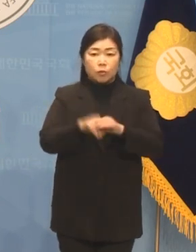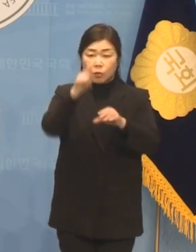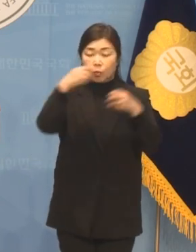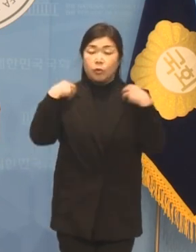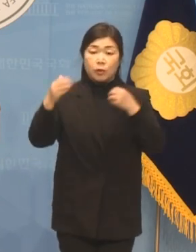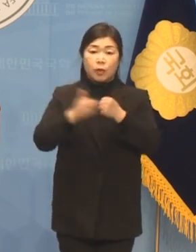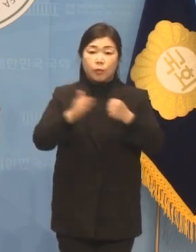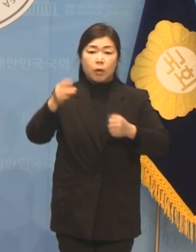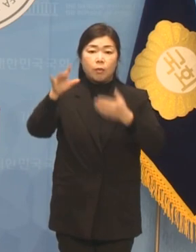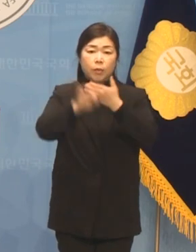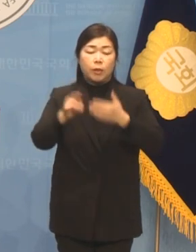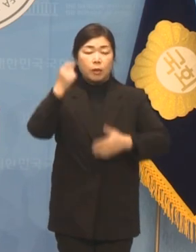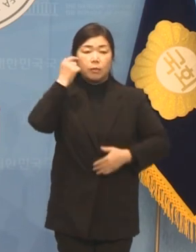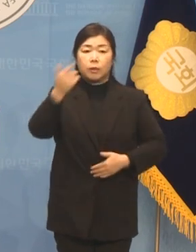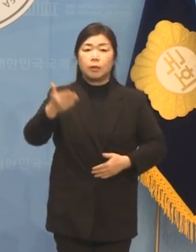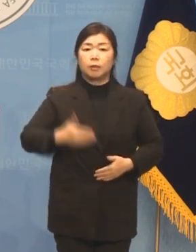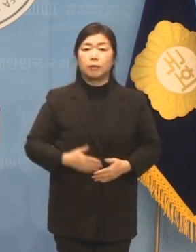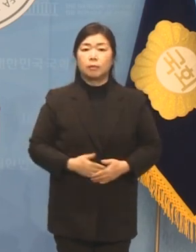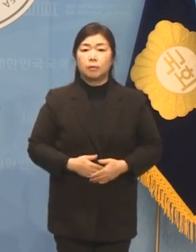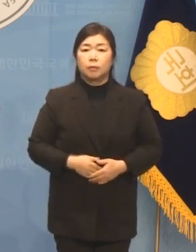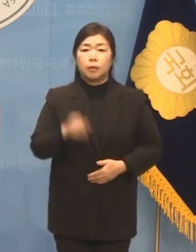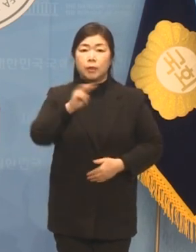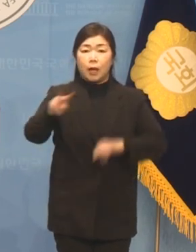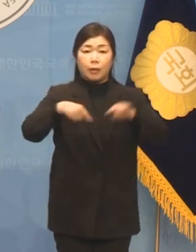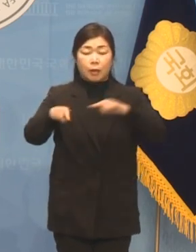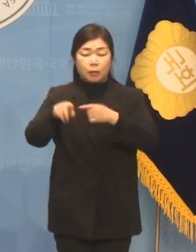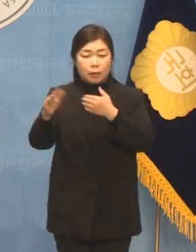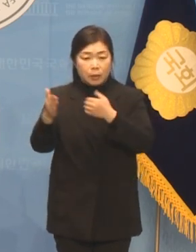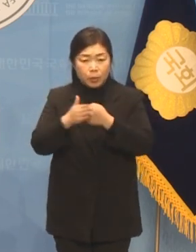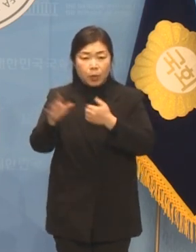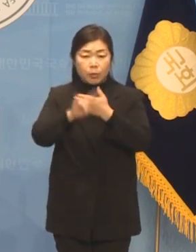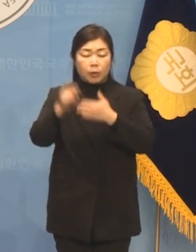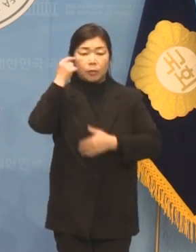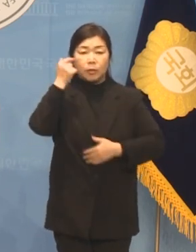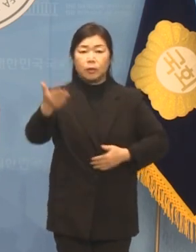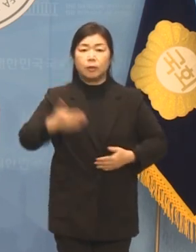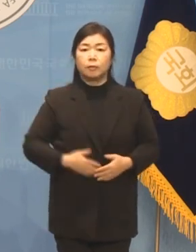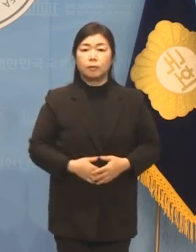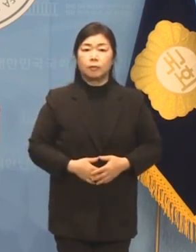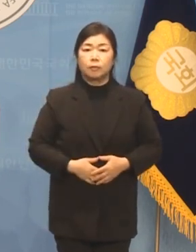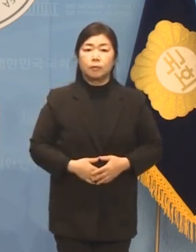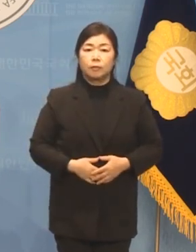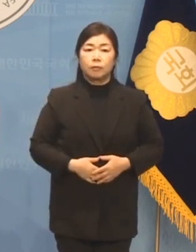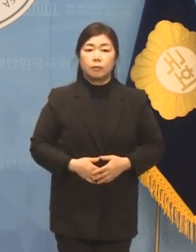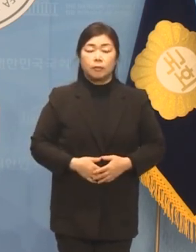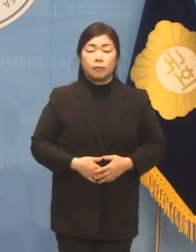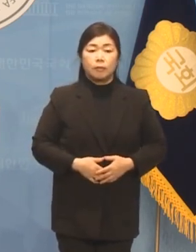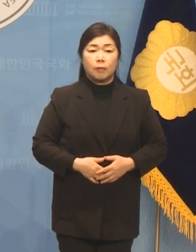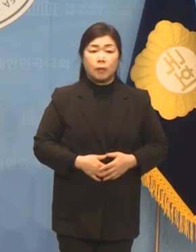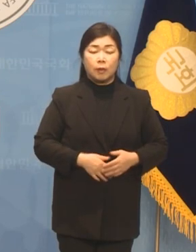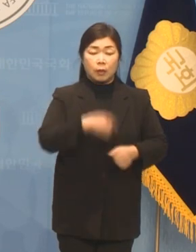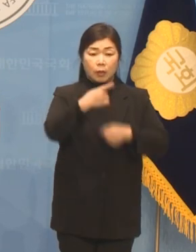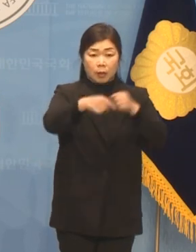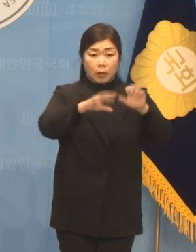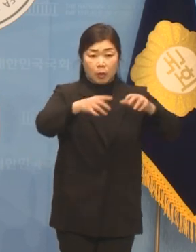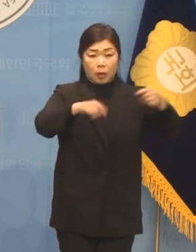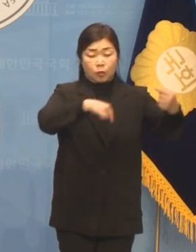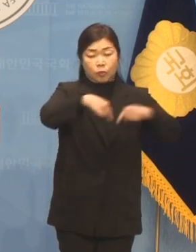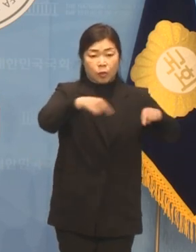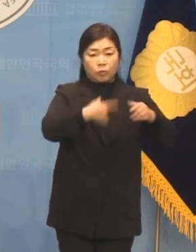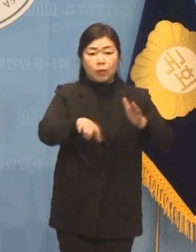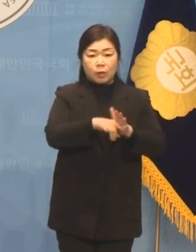것입니까 윤석 정권은 역대급 세수 펑크만큼이나 역대급으로 후안무치한 책임